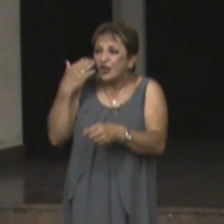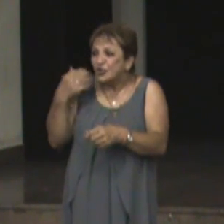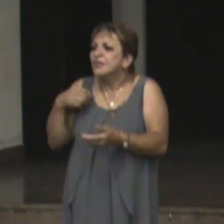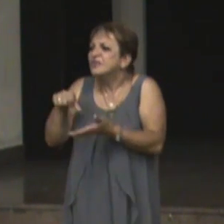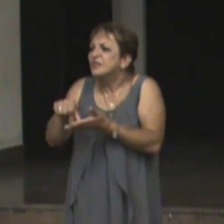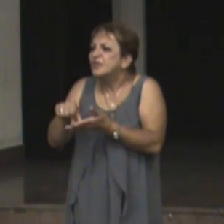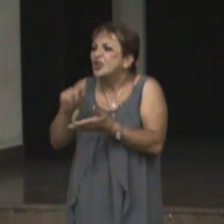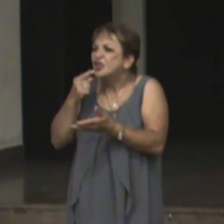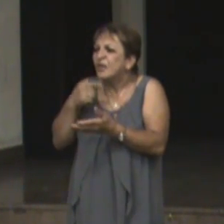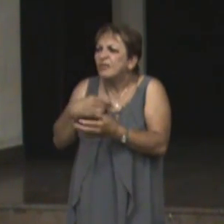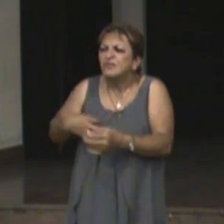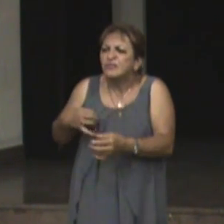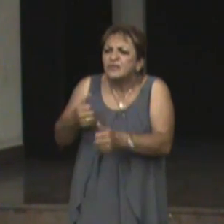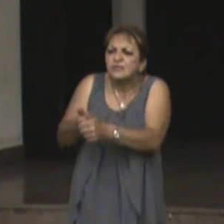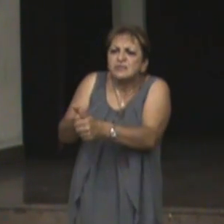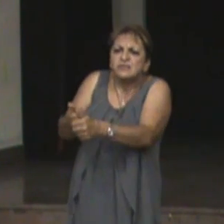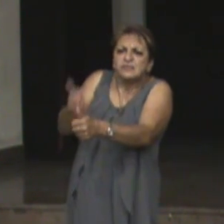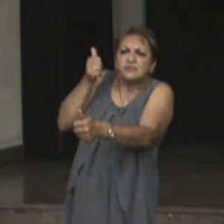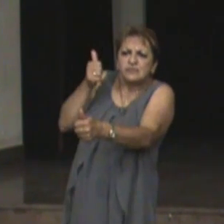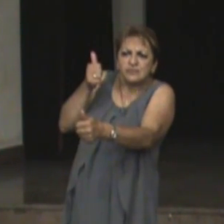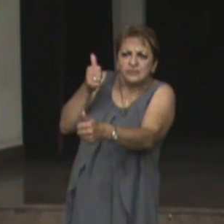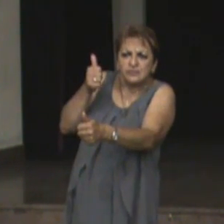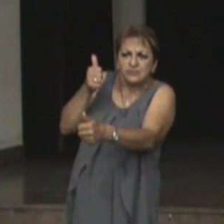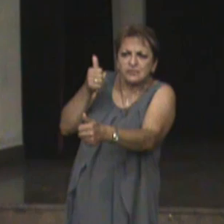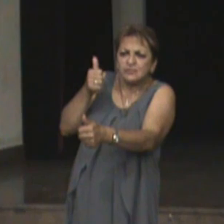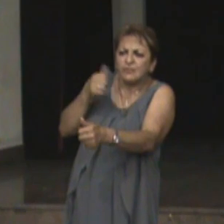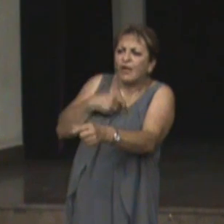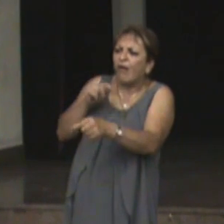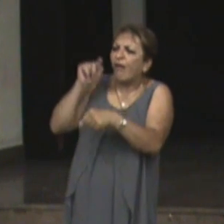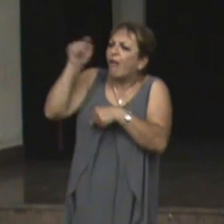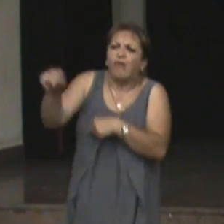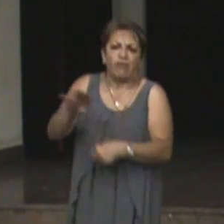նեղություն պատճառեմ, արդեն այդքանով դրանից ավել ես չեմ անցնի։